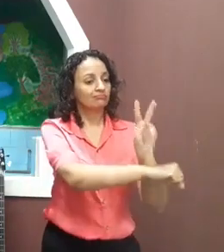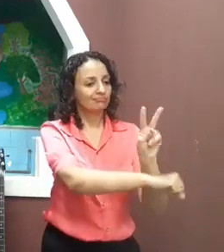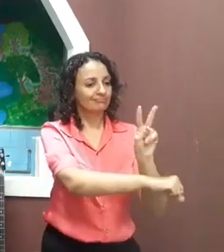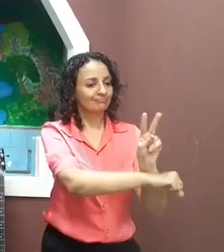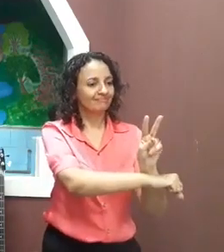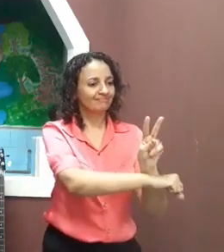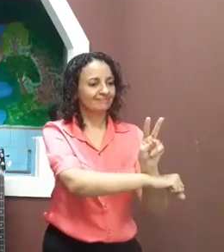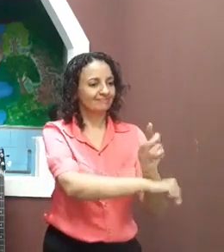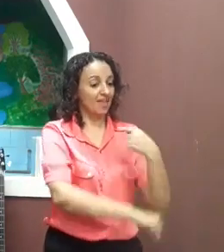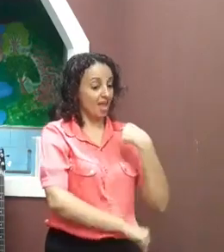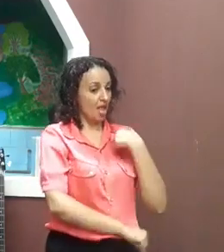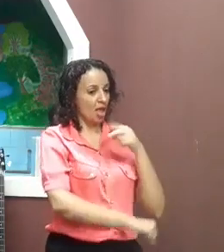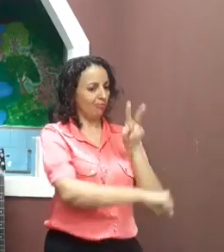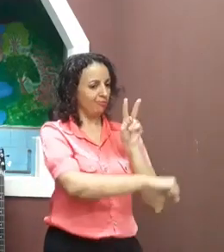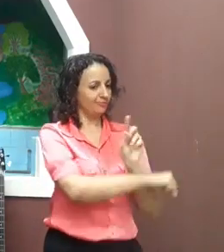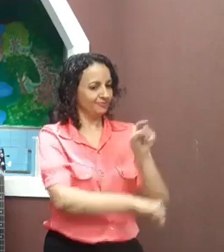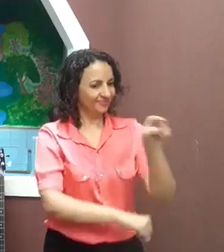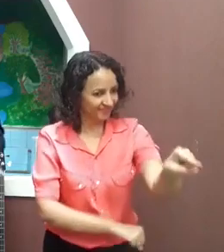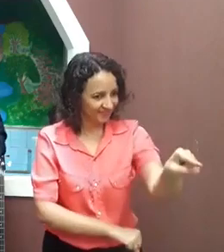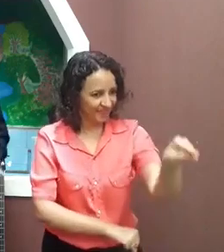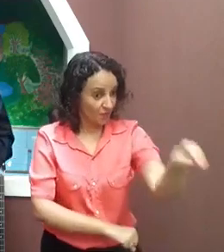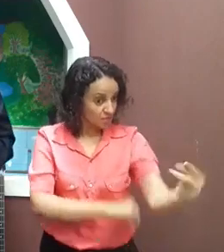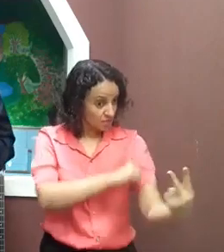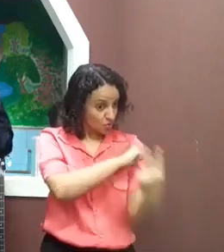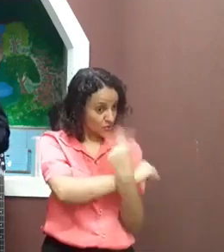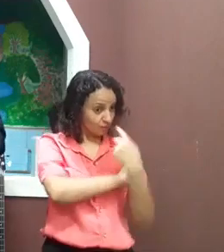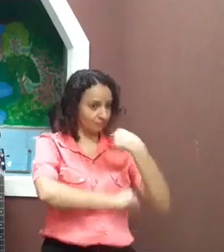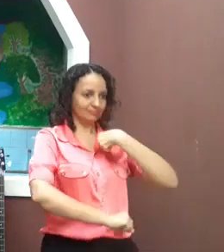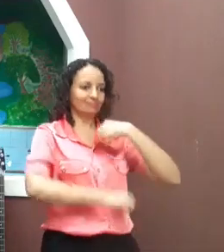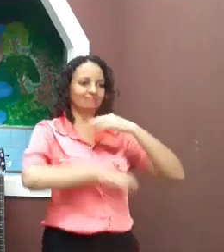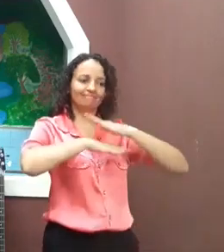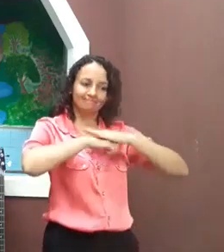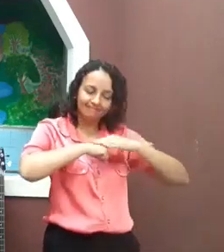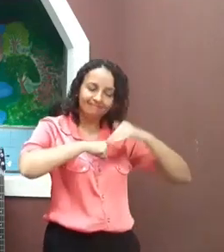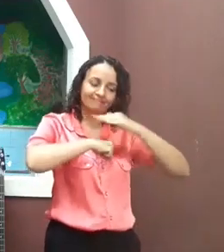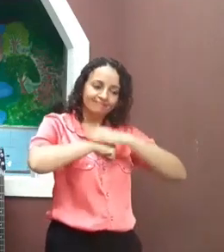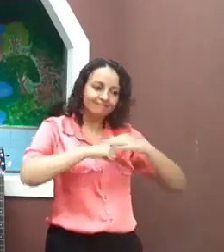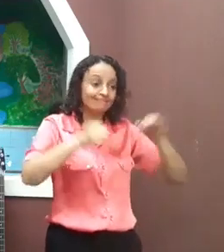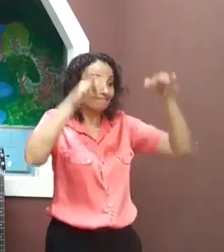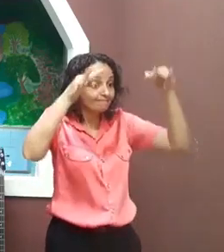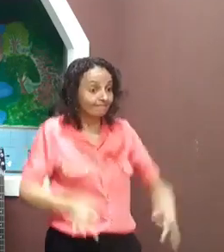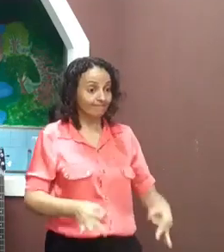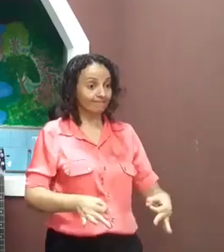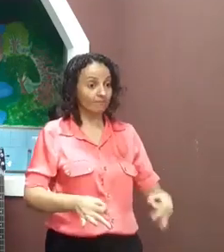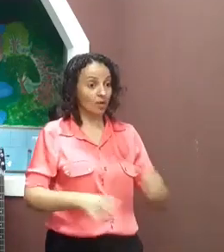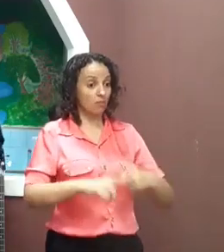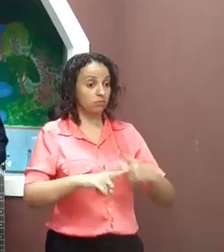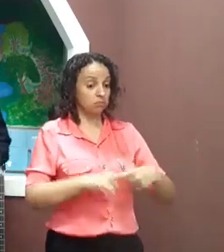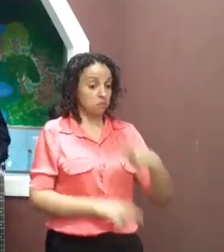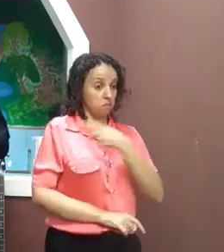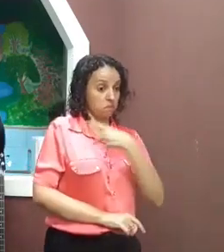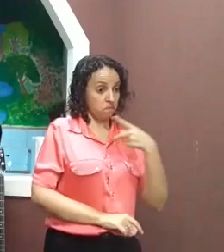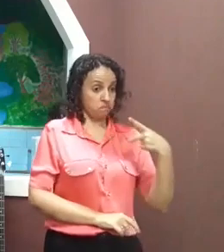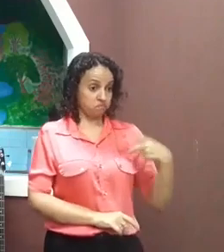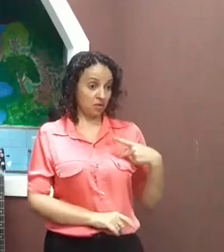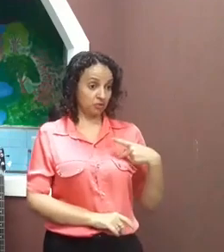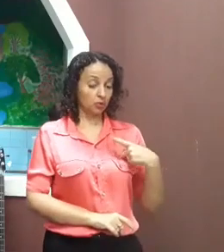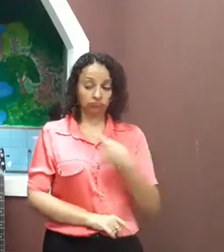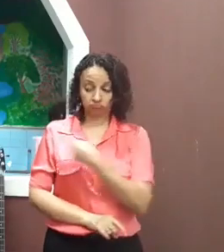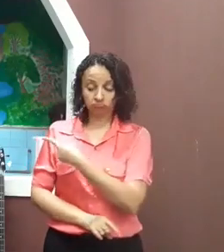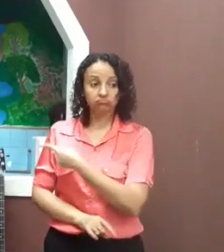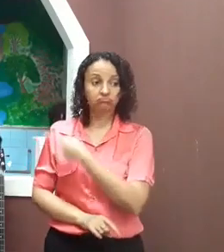responsabilidade de zelar por almas, os pastores, e eles sabem que vão prestar contas disso a Deus. Eu sei